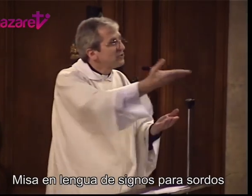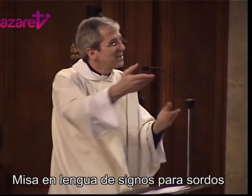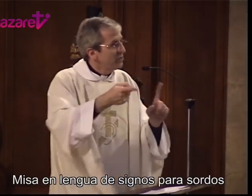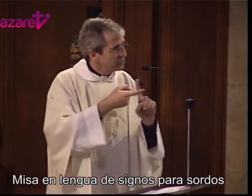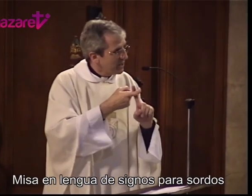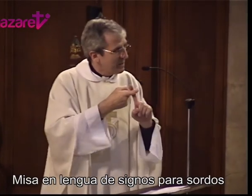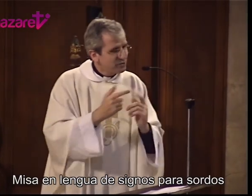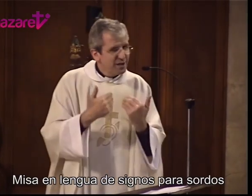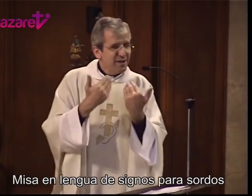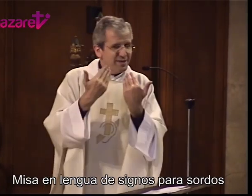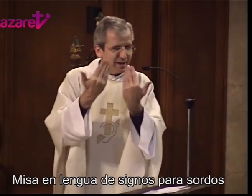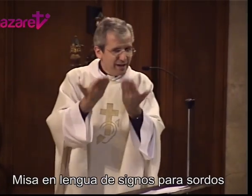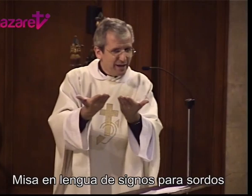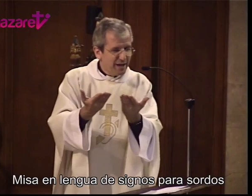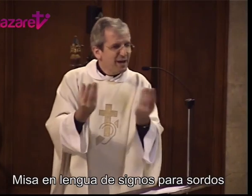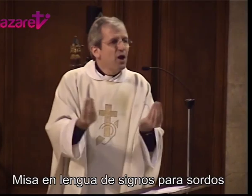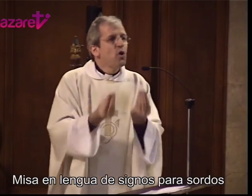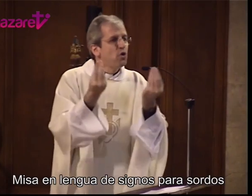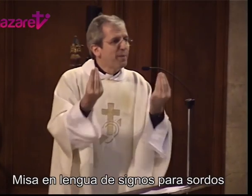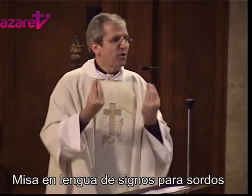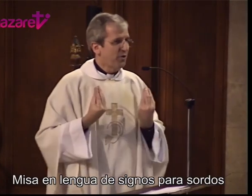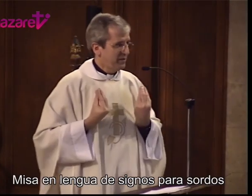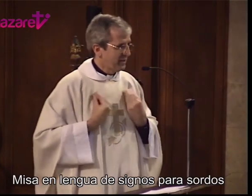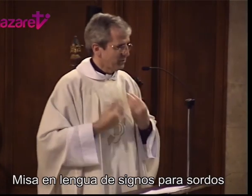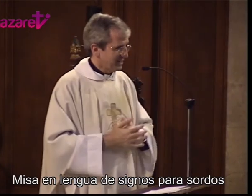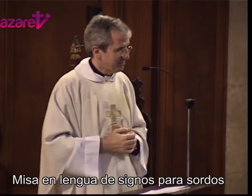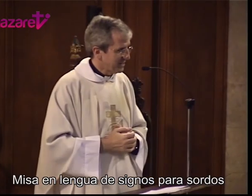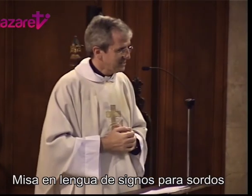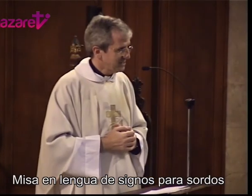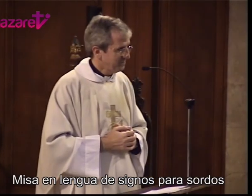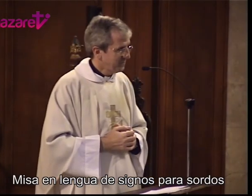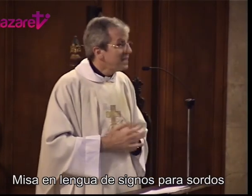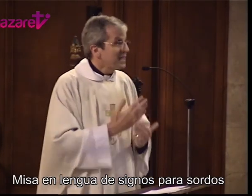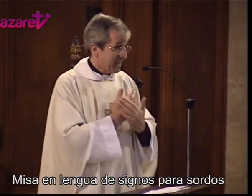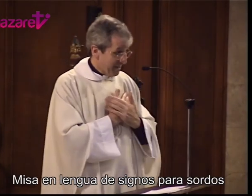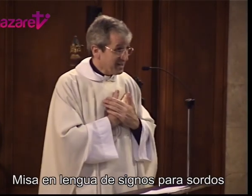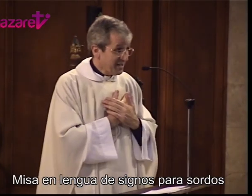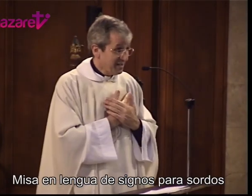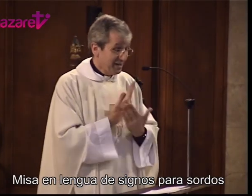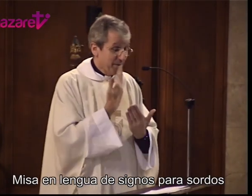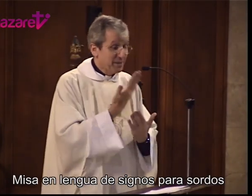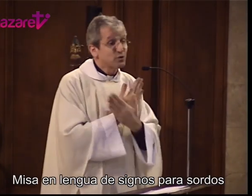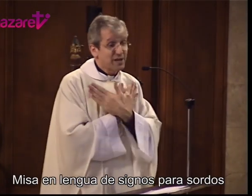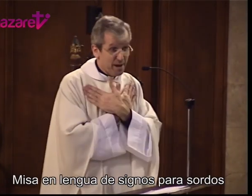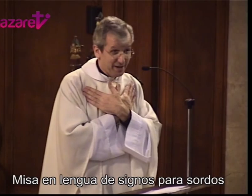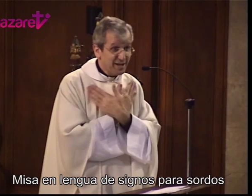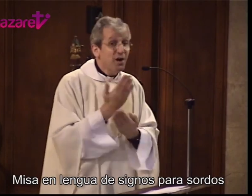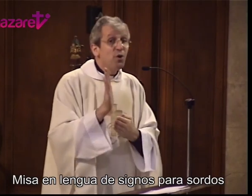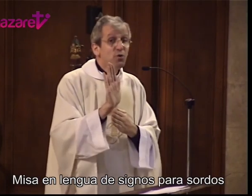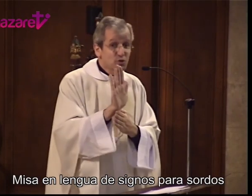a nuestros hermanos y a regalarle a Él lo mejor de nuestras vidas. Que María, le pedimos a María, nos